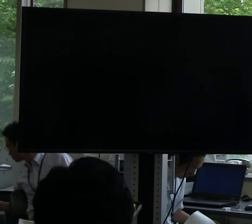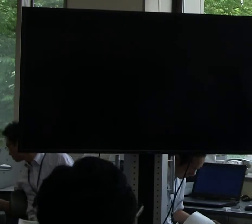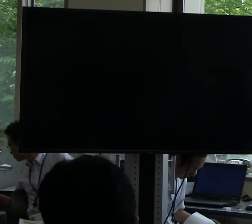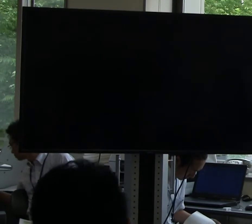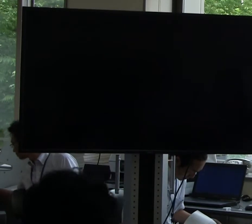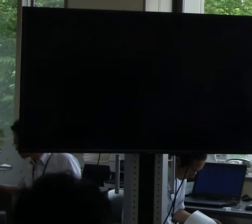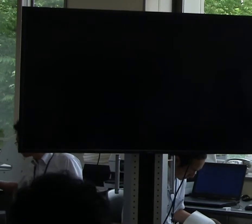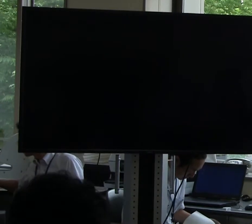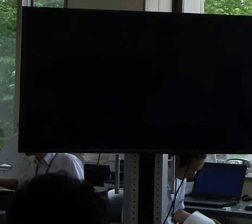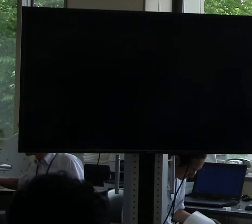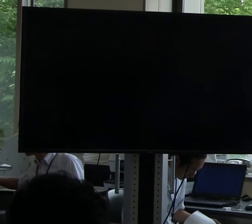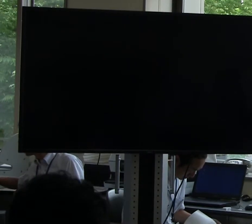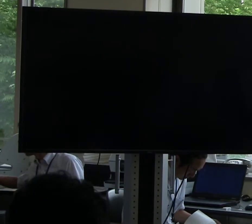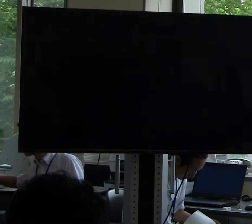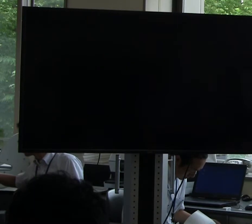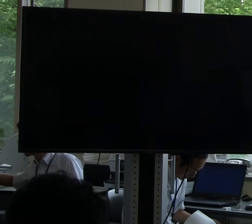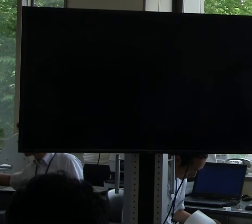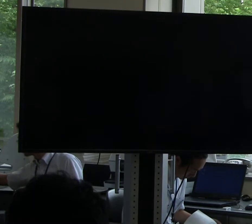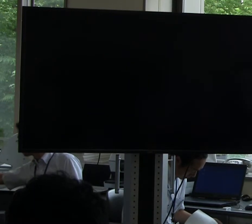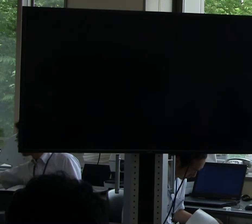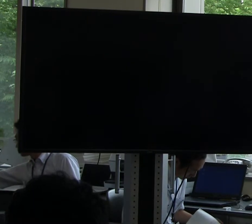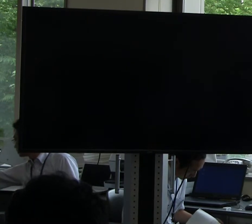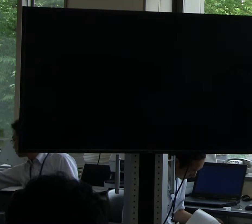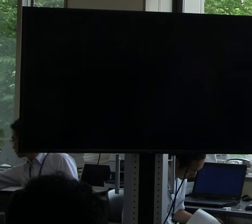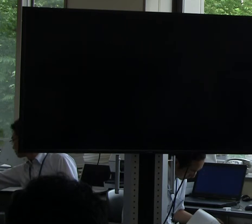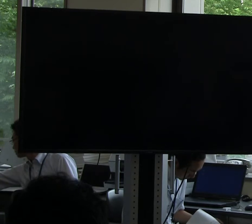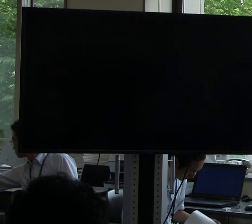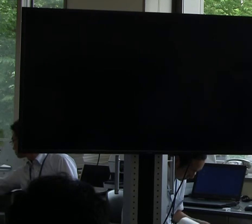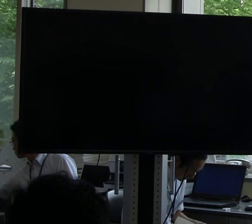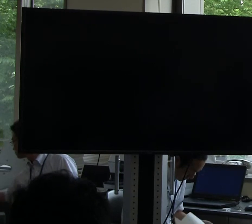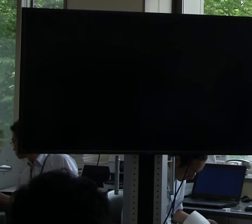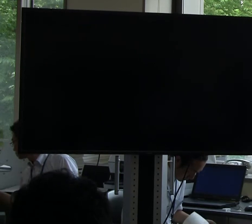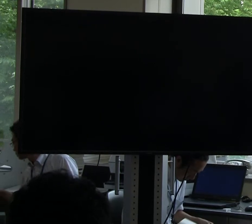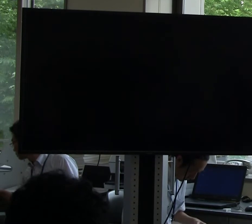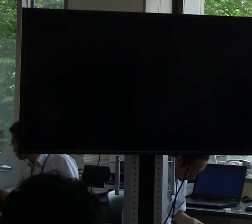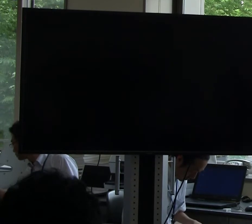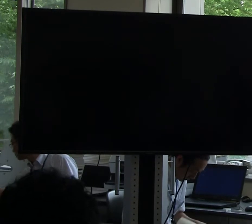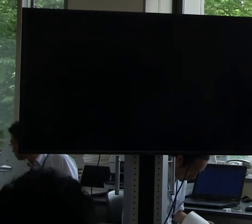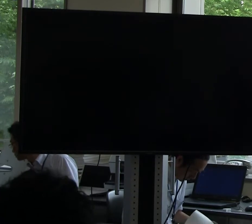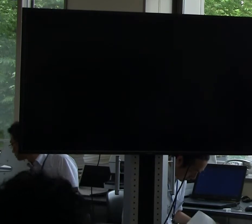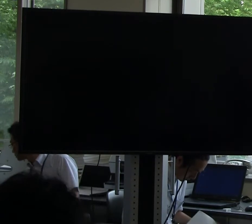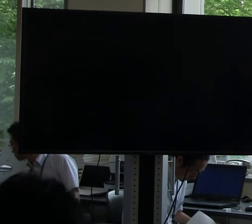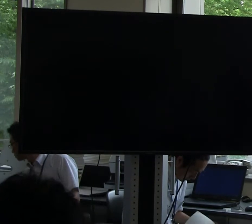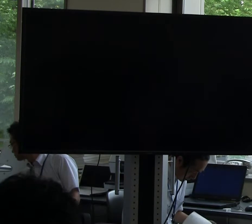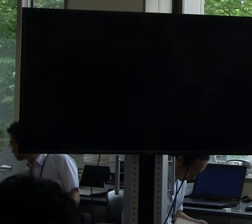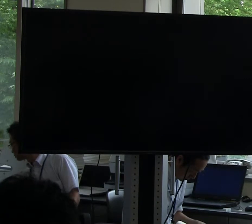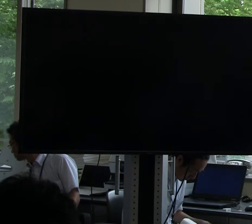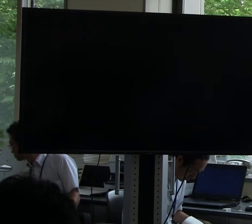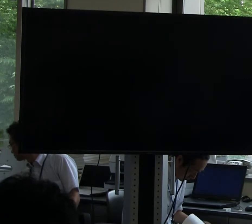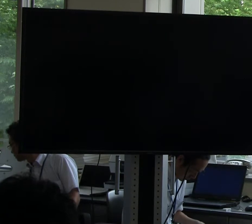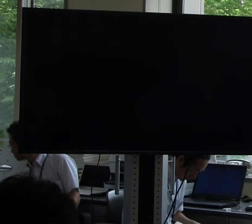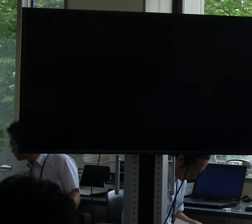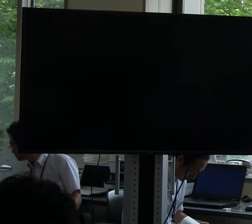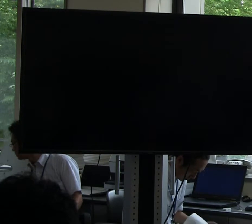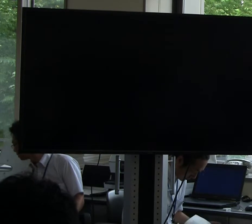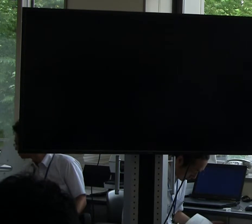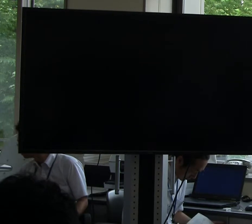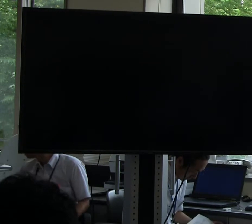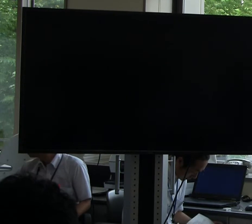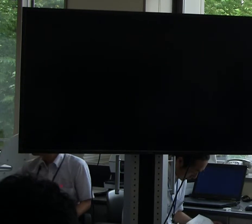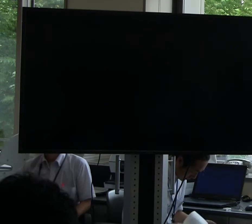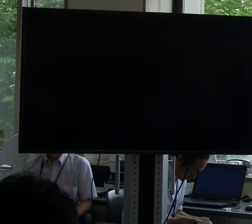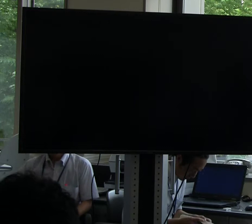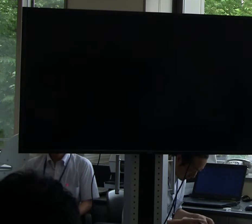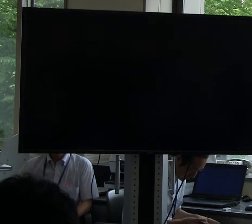の、下のところのスケジュールのところで、8月の終わりぐらいからプロジェクトの募集